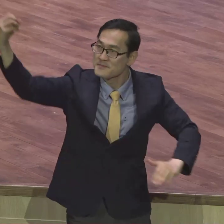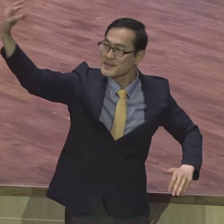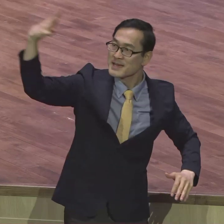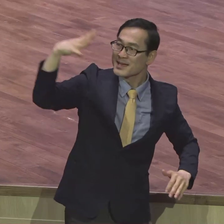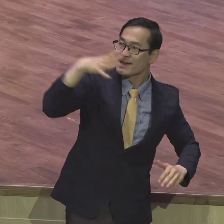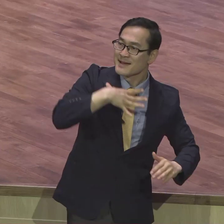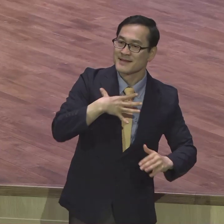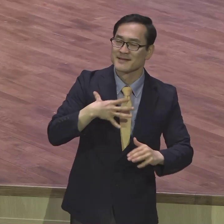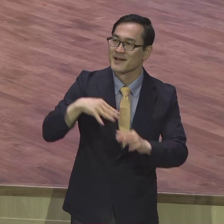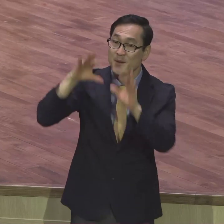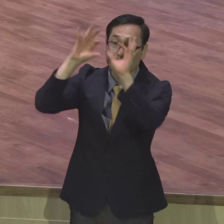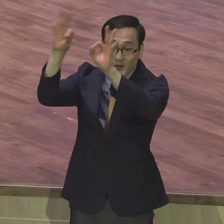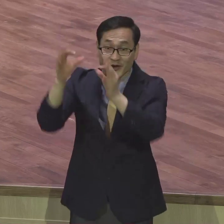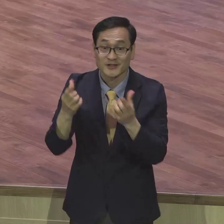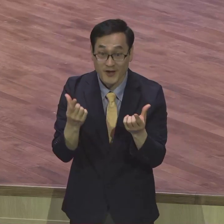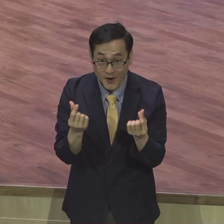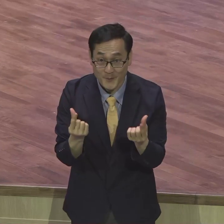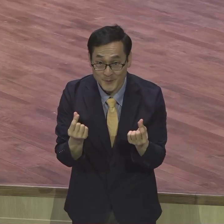그렇게 보는